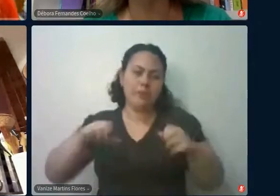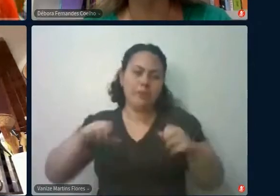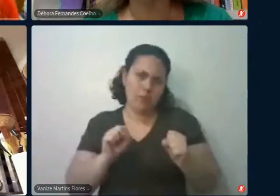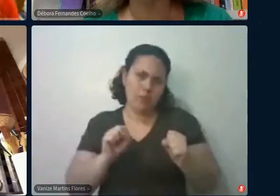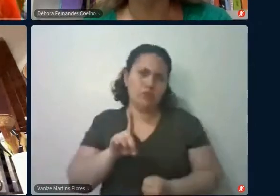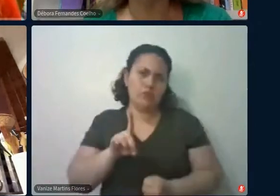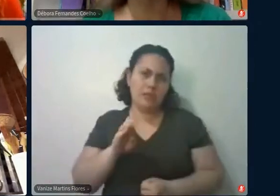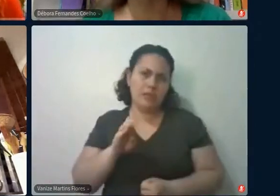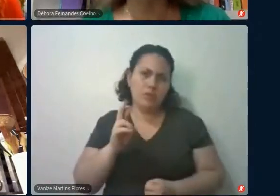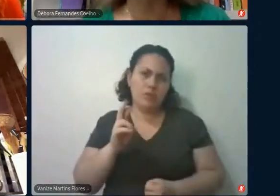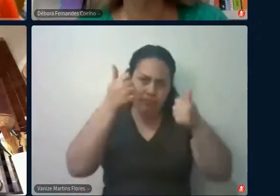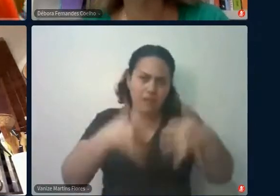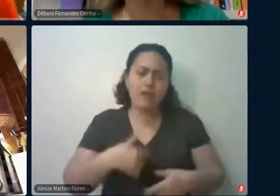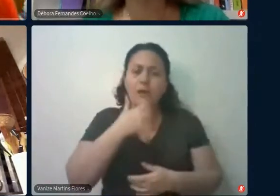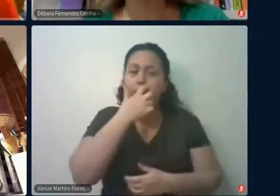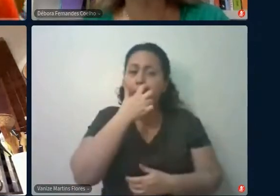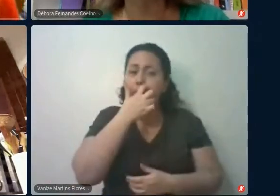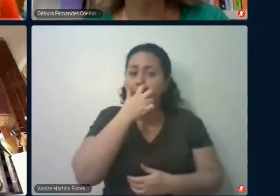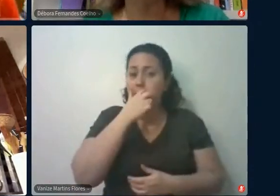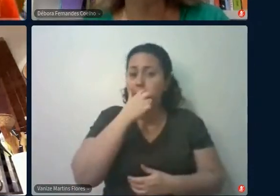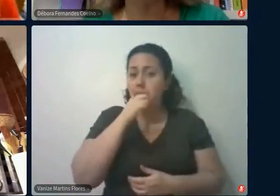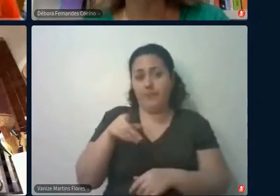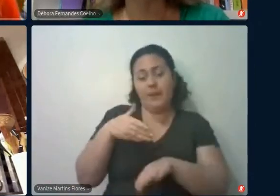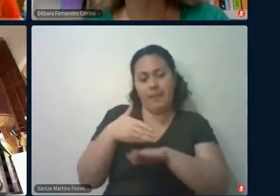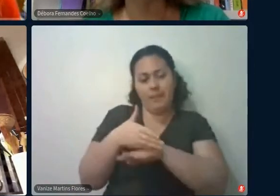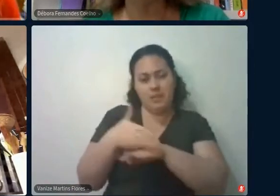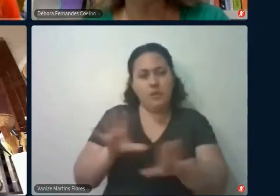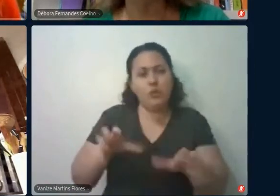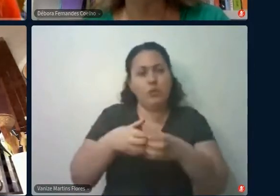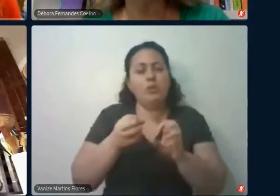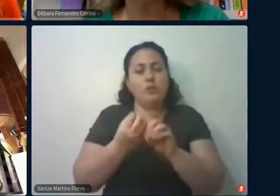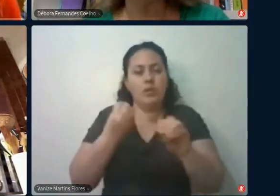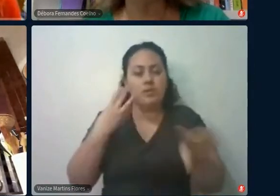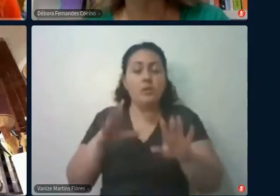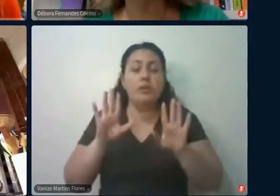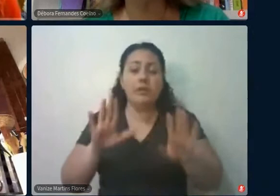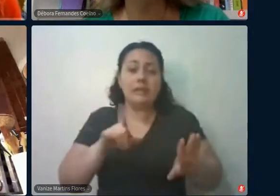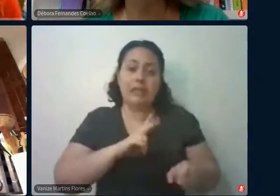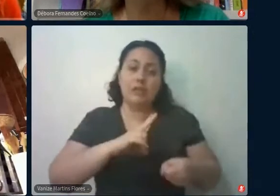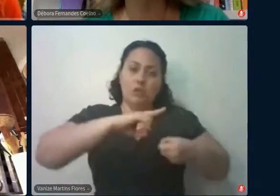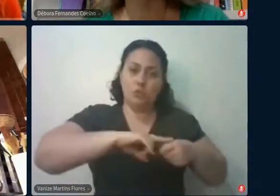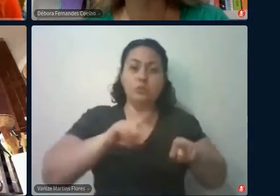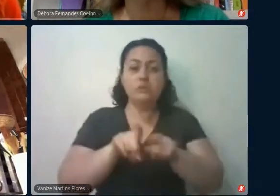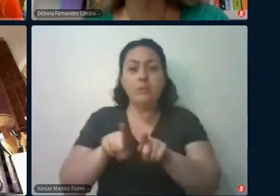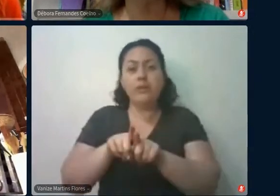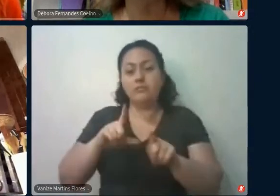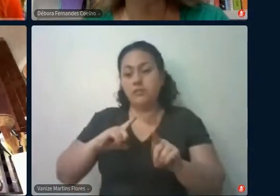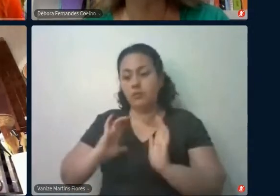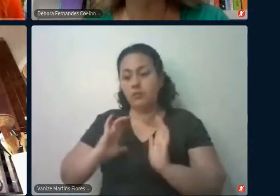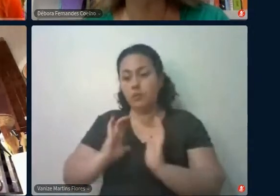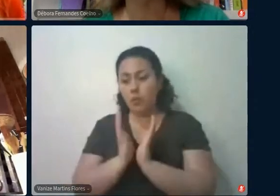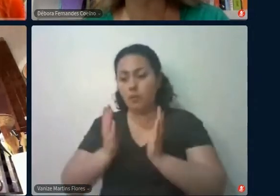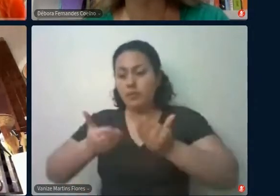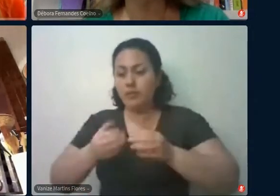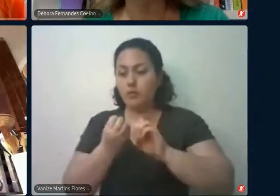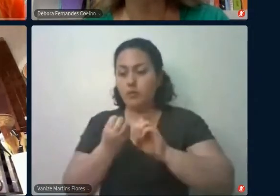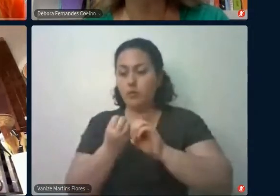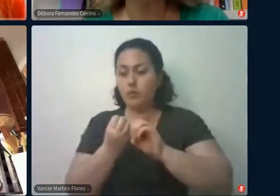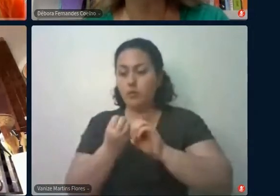núcleo de educação à distância, mas além do núcleo, foi criado um comitê de educação à distância para